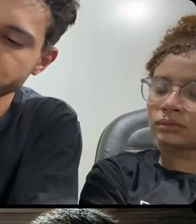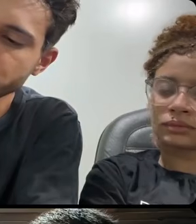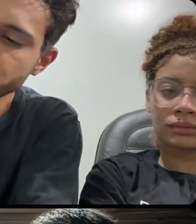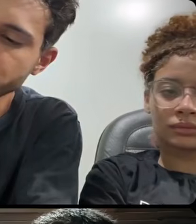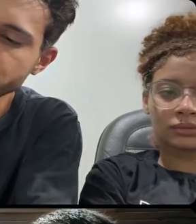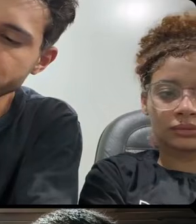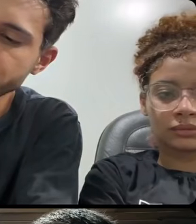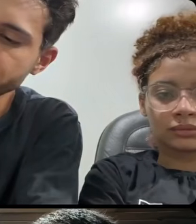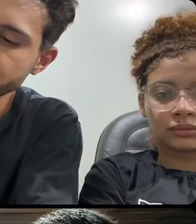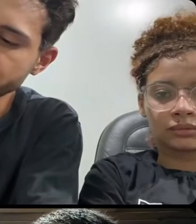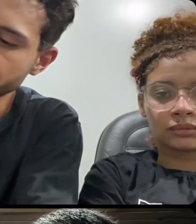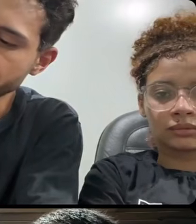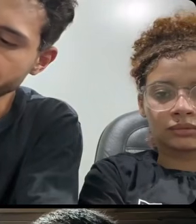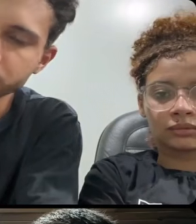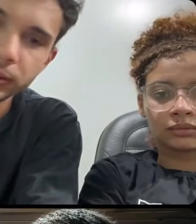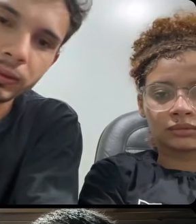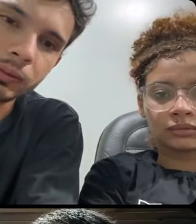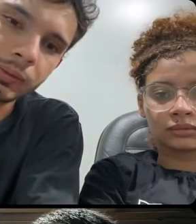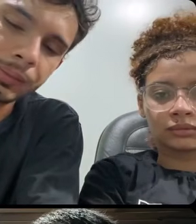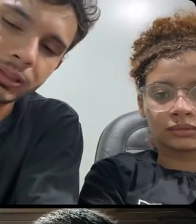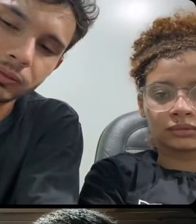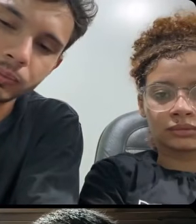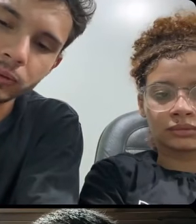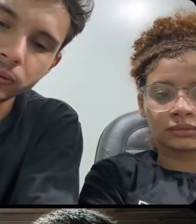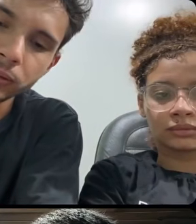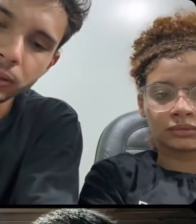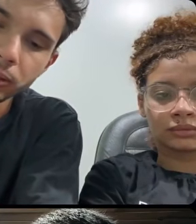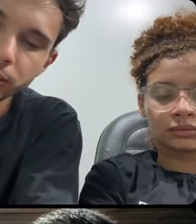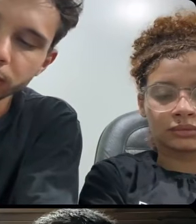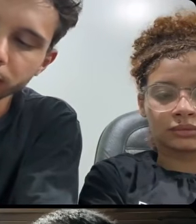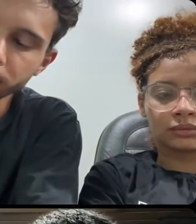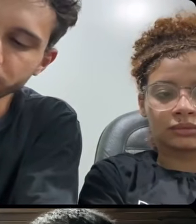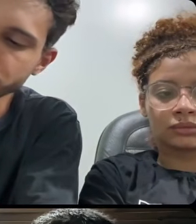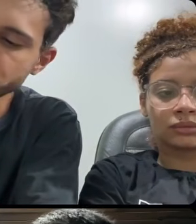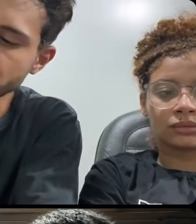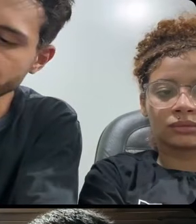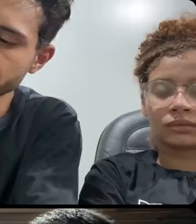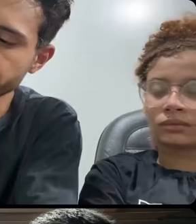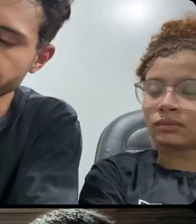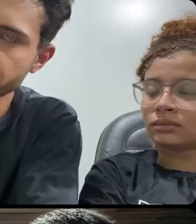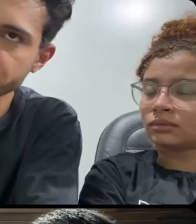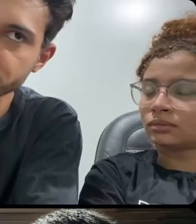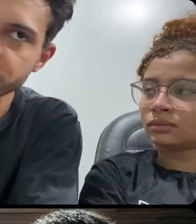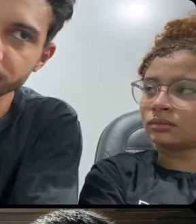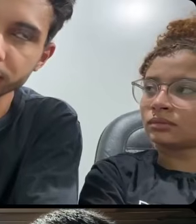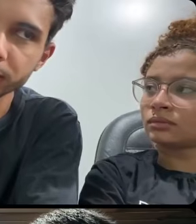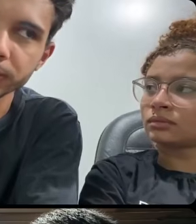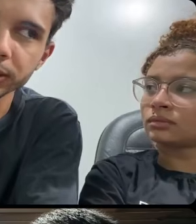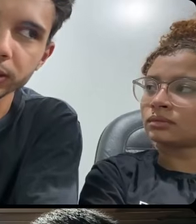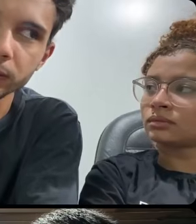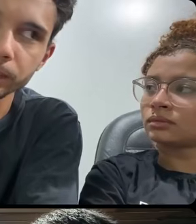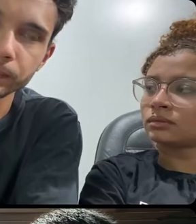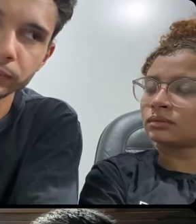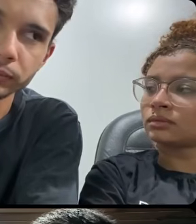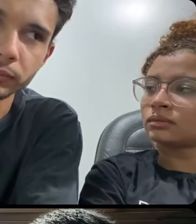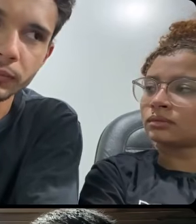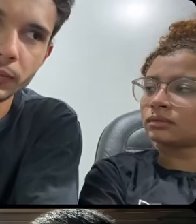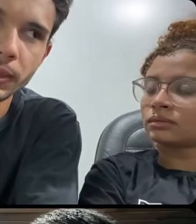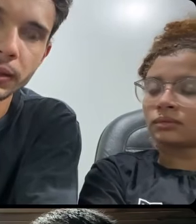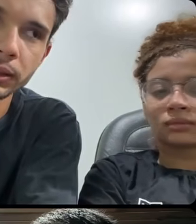2019. Foi nesse tempo, né, que eu me perdi um pouco, que eu estava praticamente na